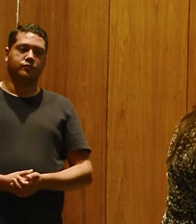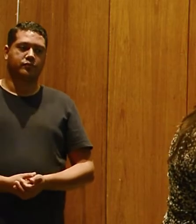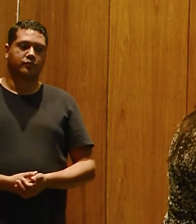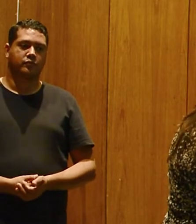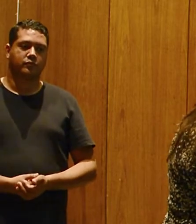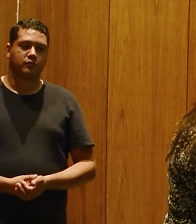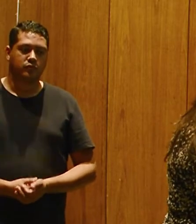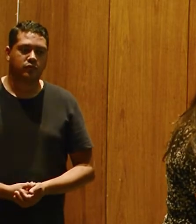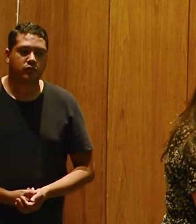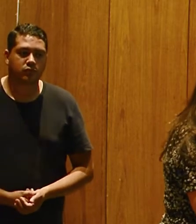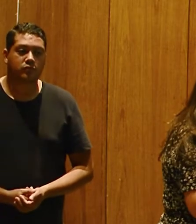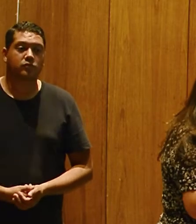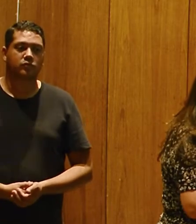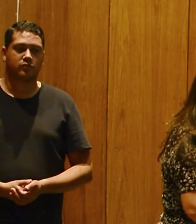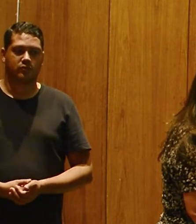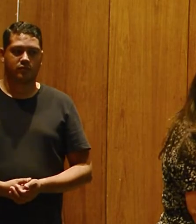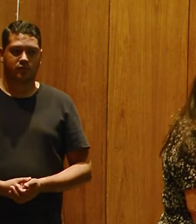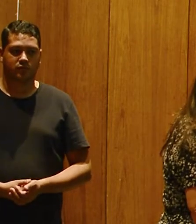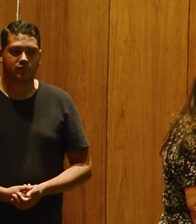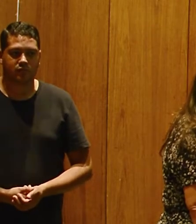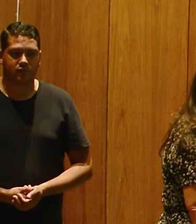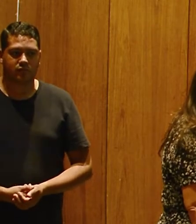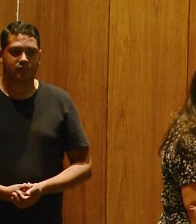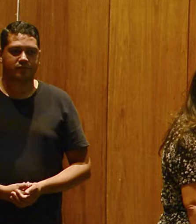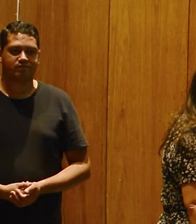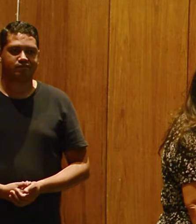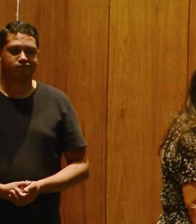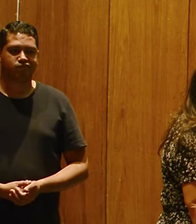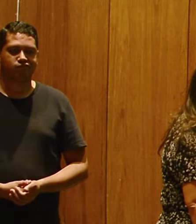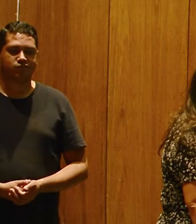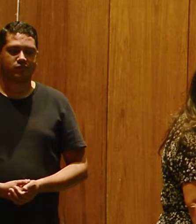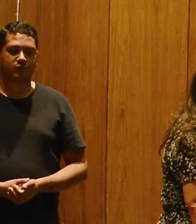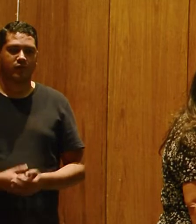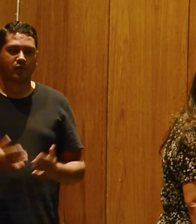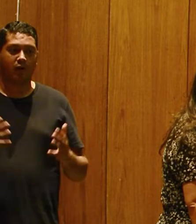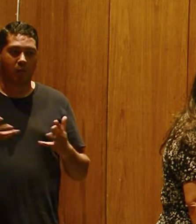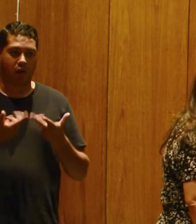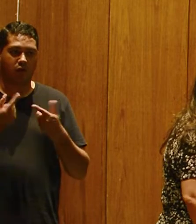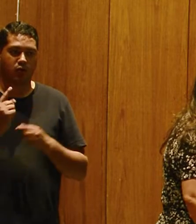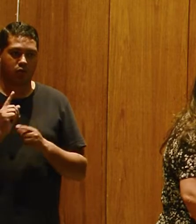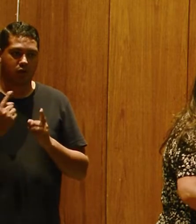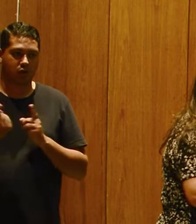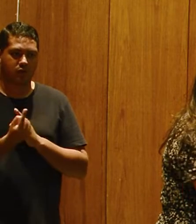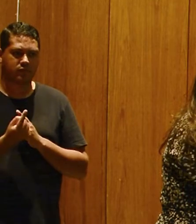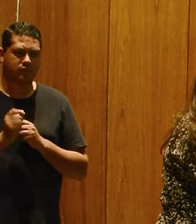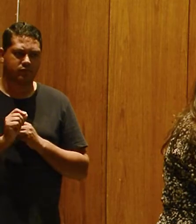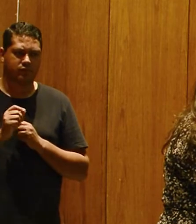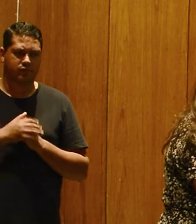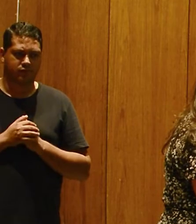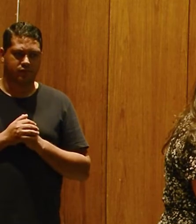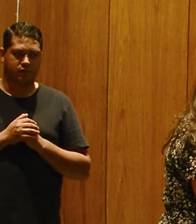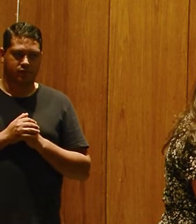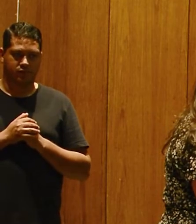Não tá, o lápis tem que fazer login. Enquanto a Dani vai passando, né, a importância da gente falar um pouquinho. Raíssa mostrou da